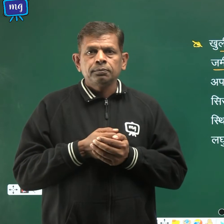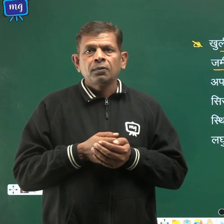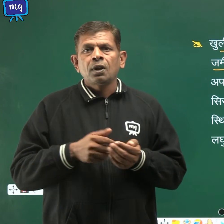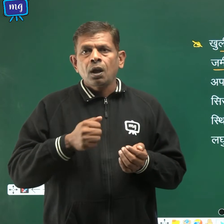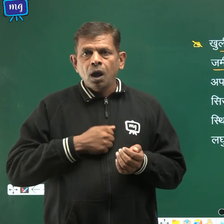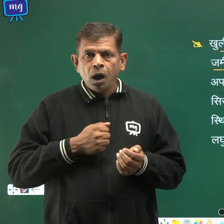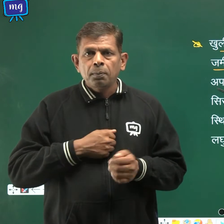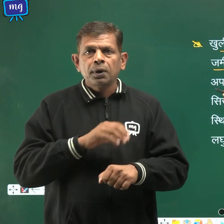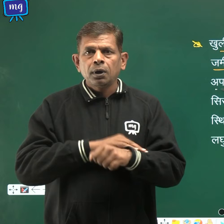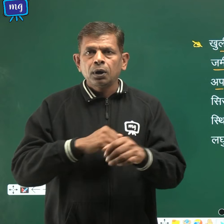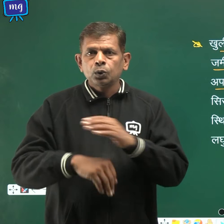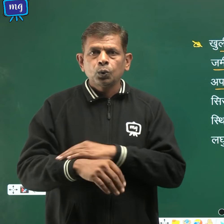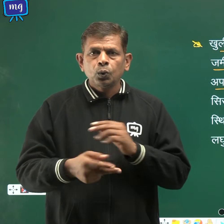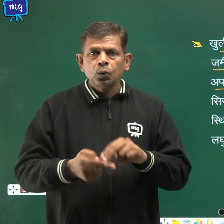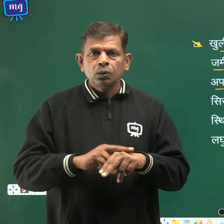अपने हाथों को